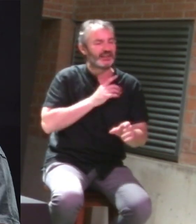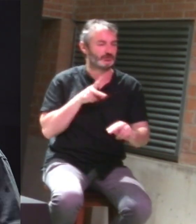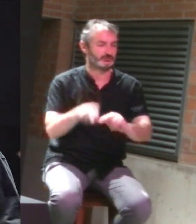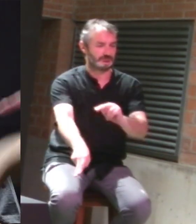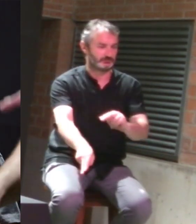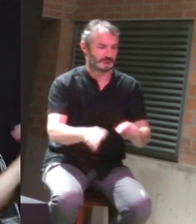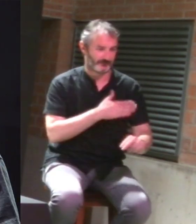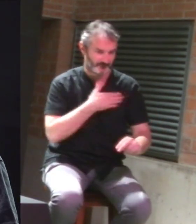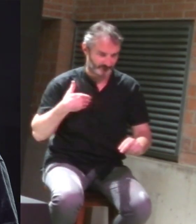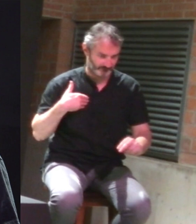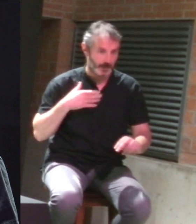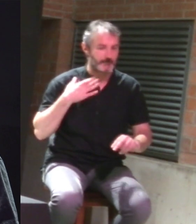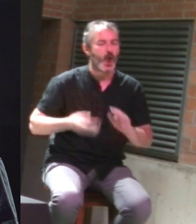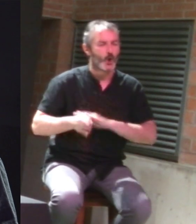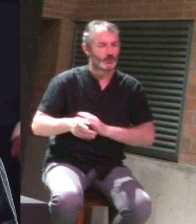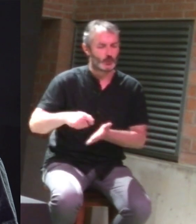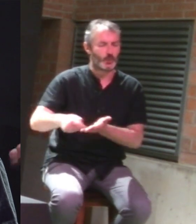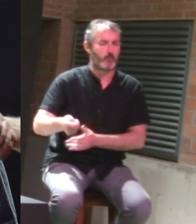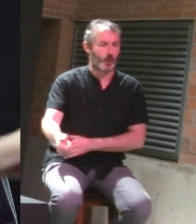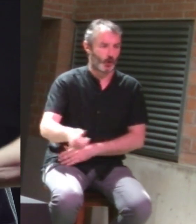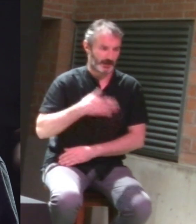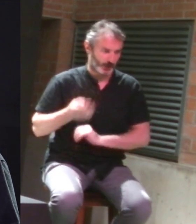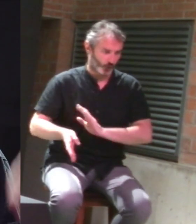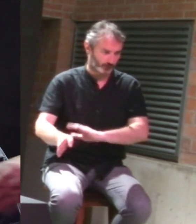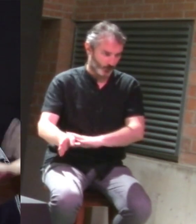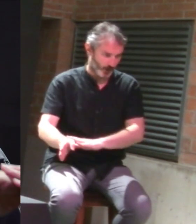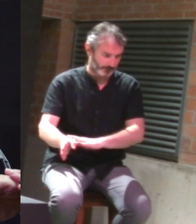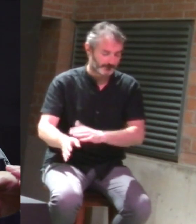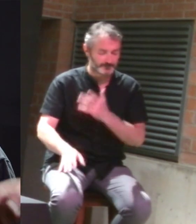el mantener esa explotación sobre las mujeres.